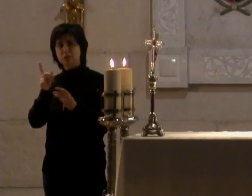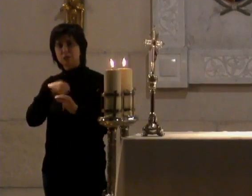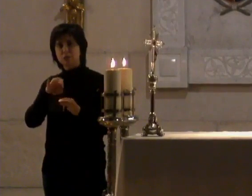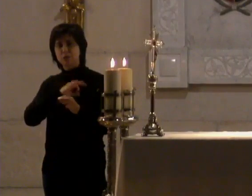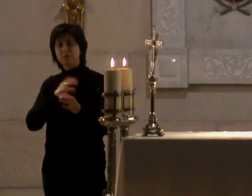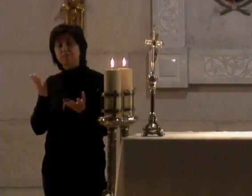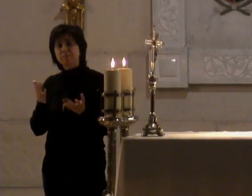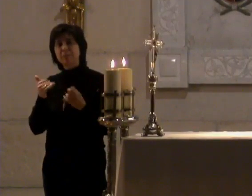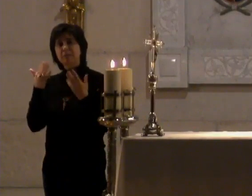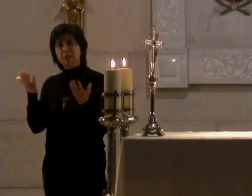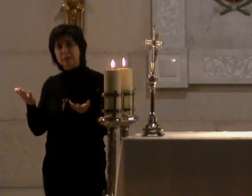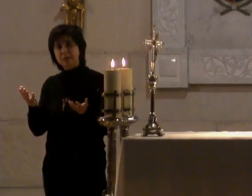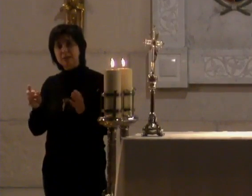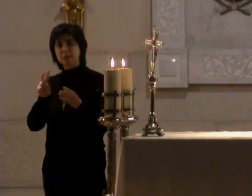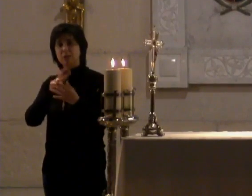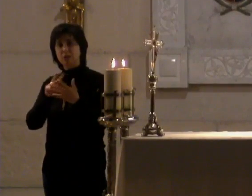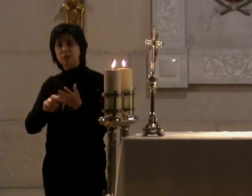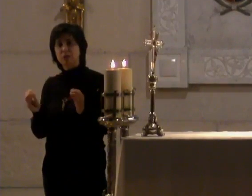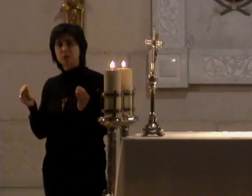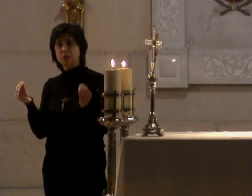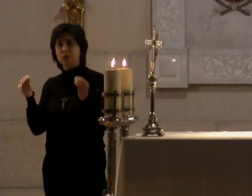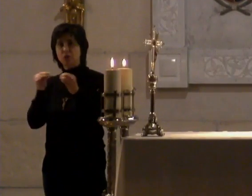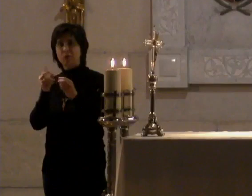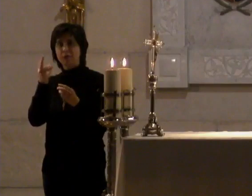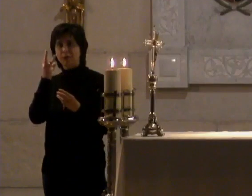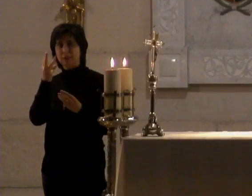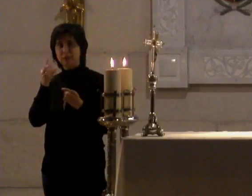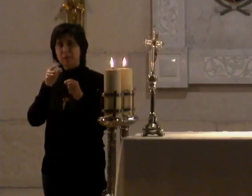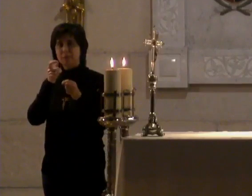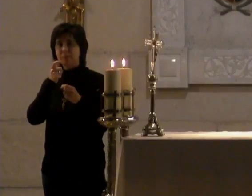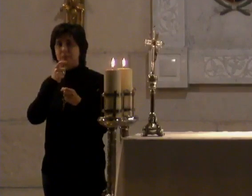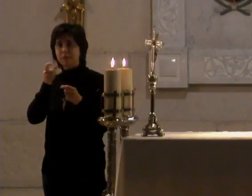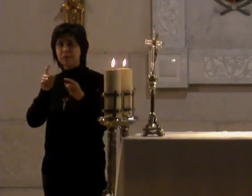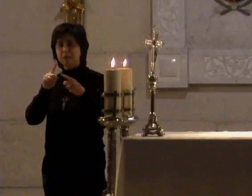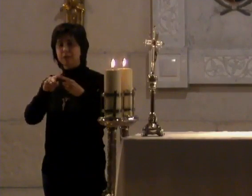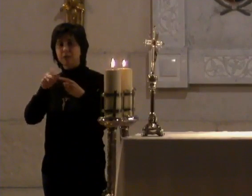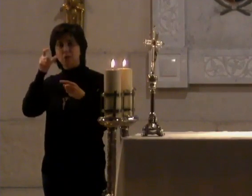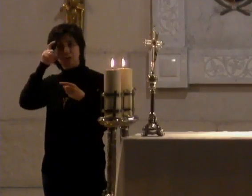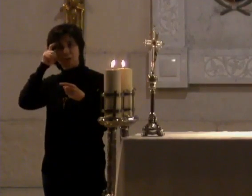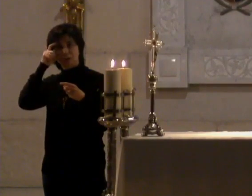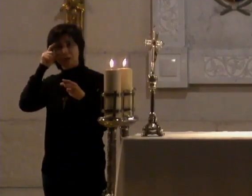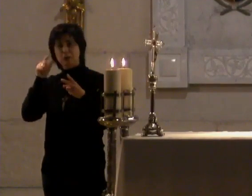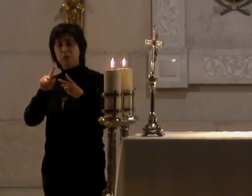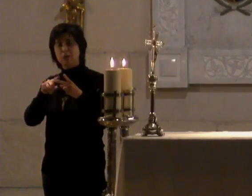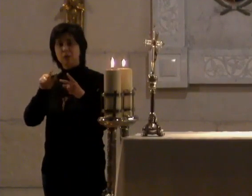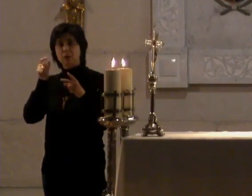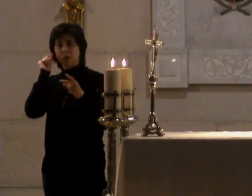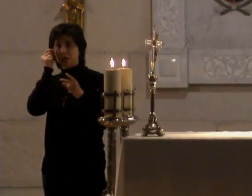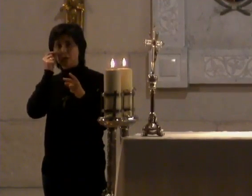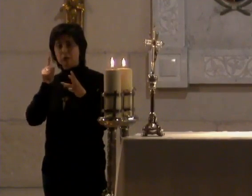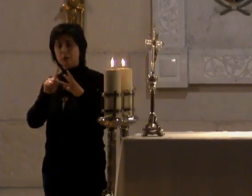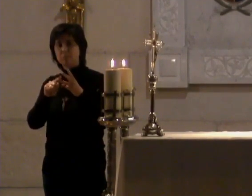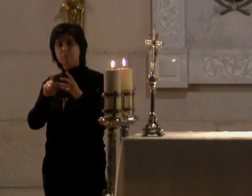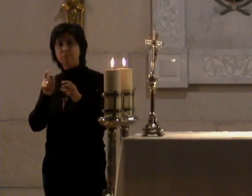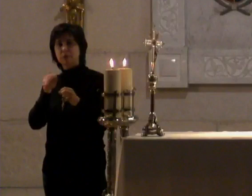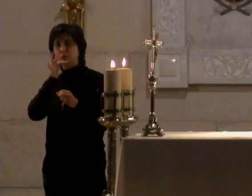Quizá estas lecturas se resumen en tres palabras: escucha, descubre,